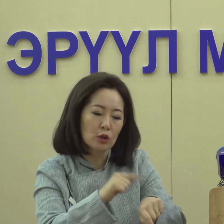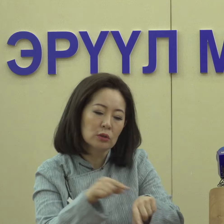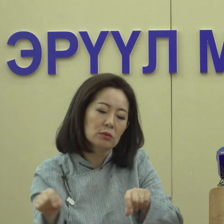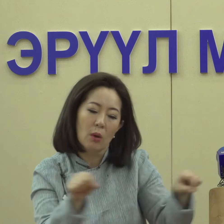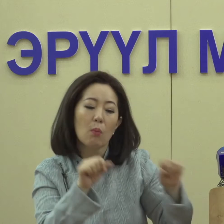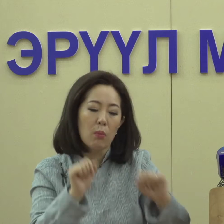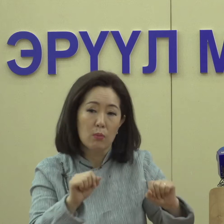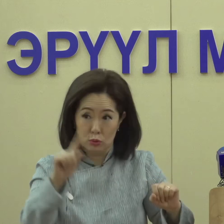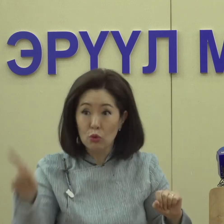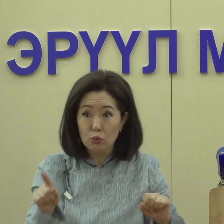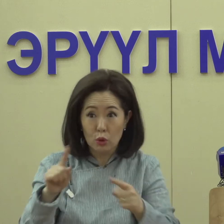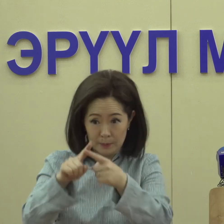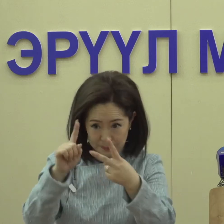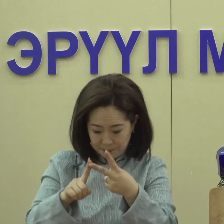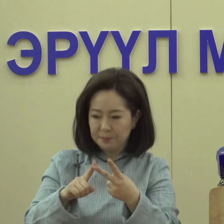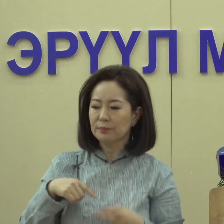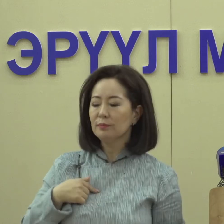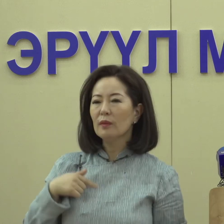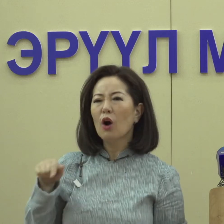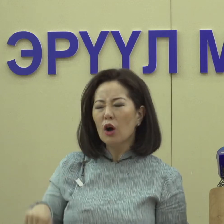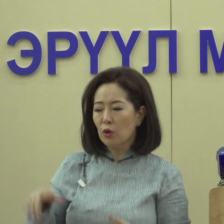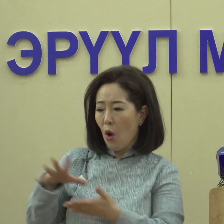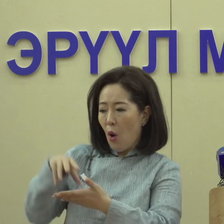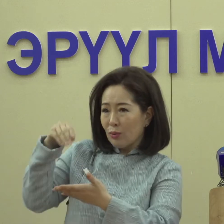оюутнуудын хувьд одоо виз оршин суух хугацаа